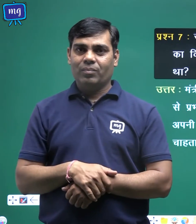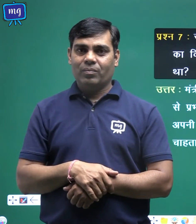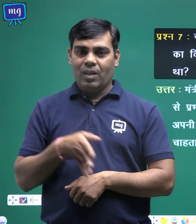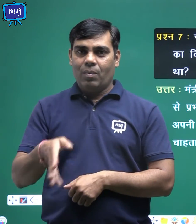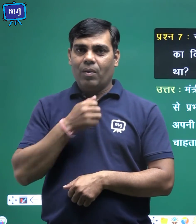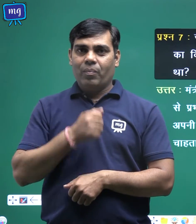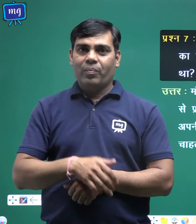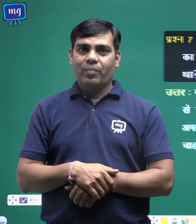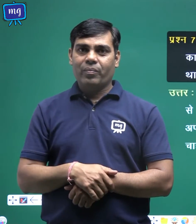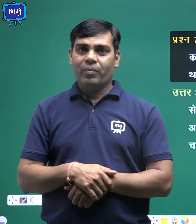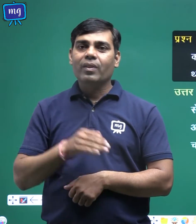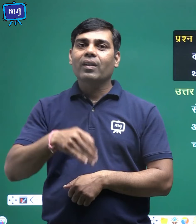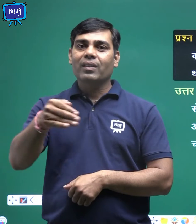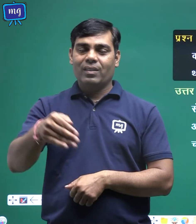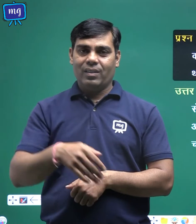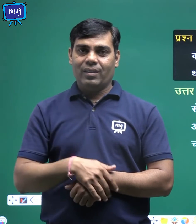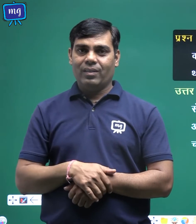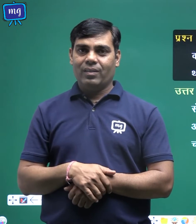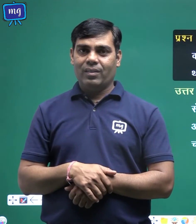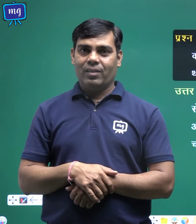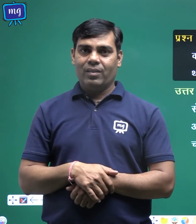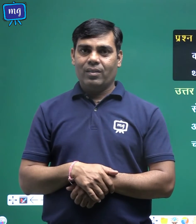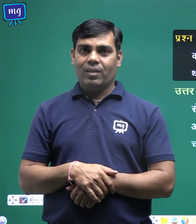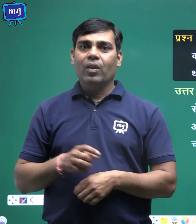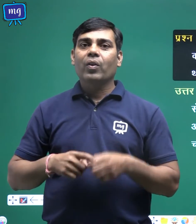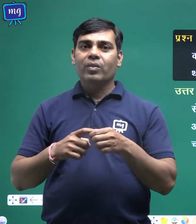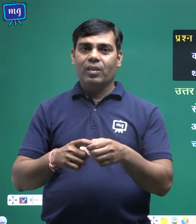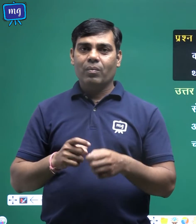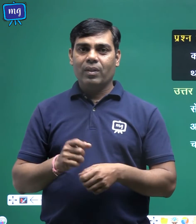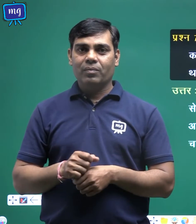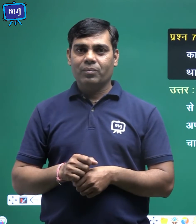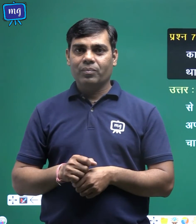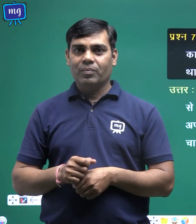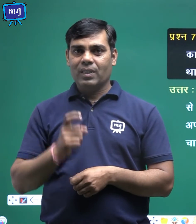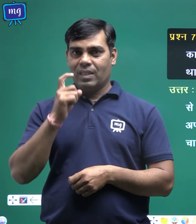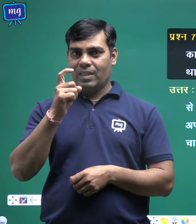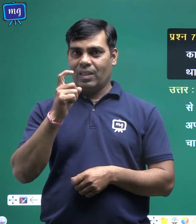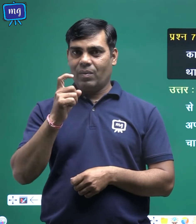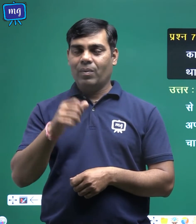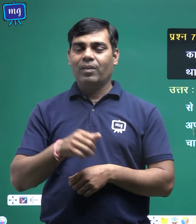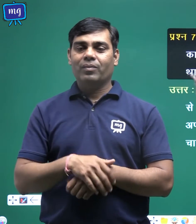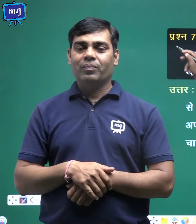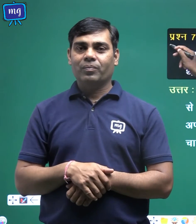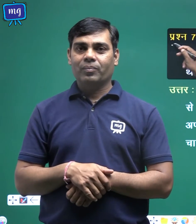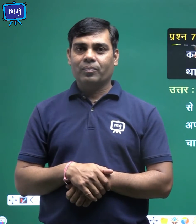अब हम आगे चलते हैं प्रश्न नंबर 7 पर।